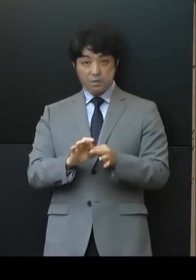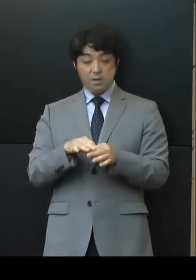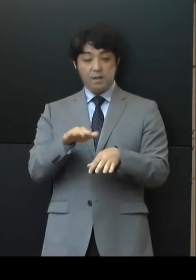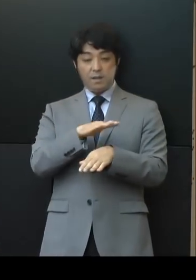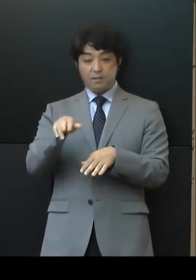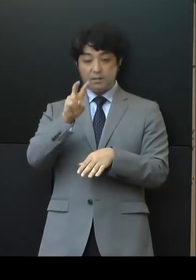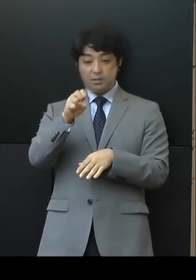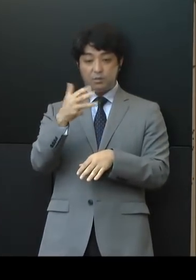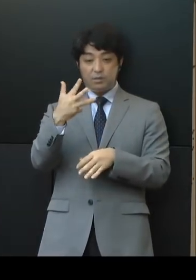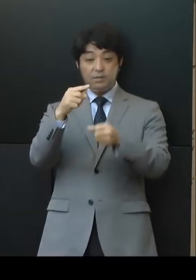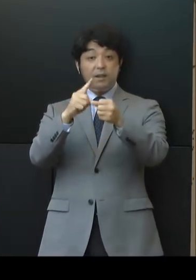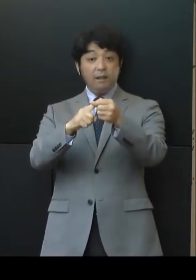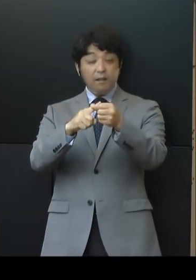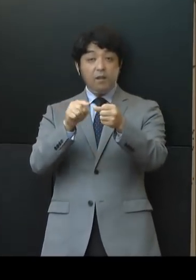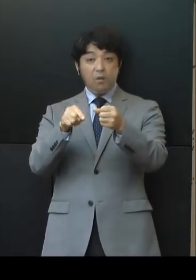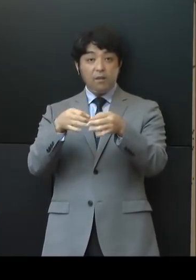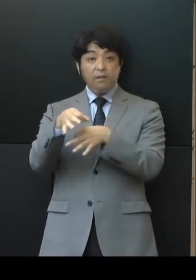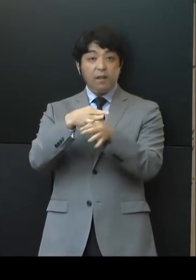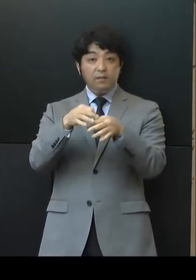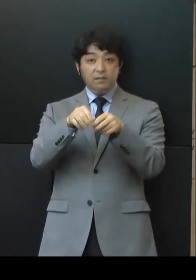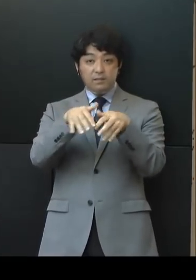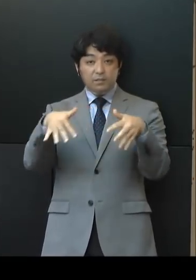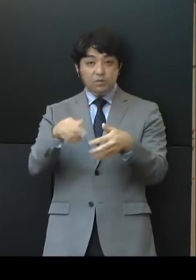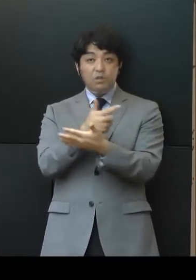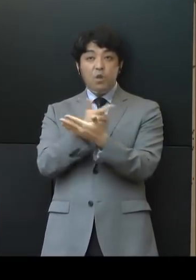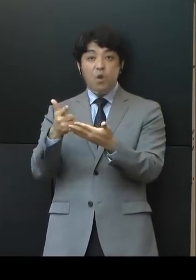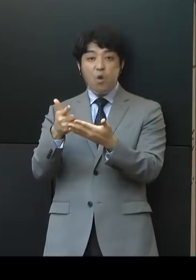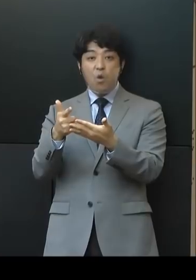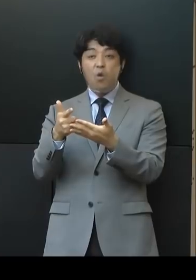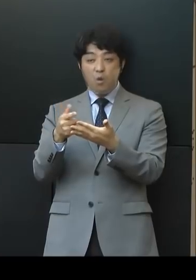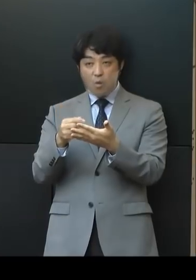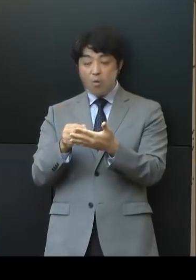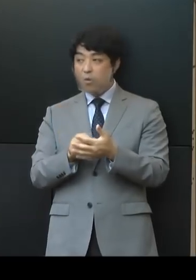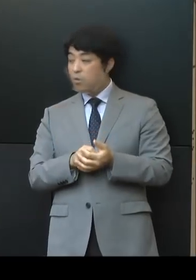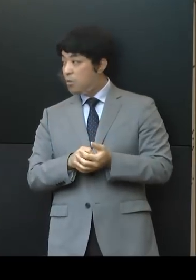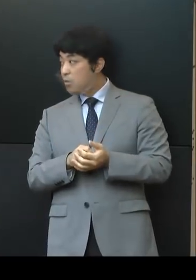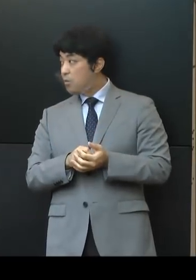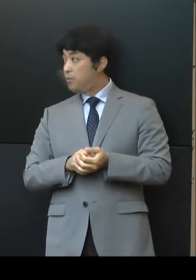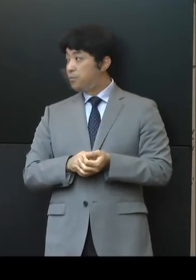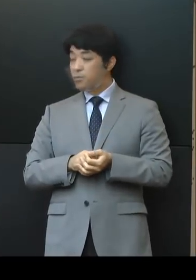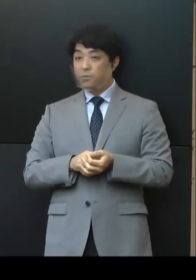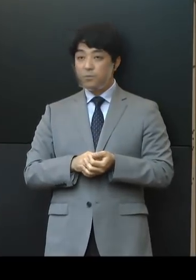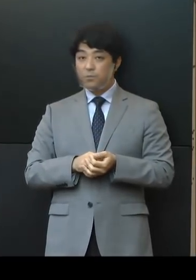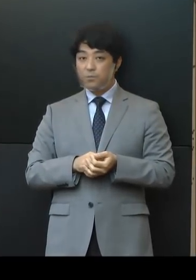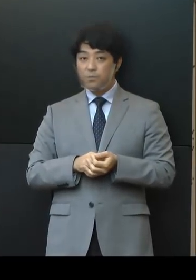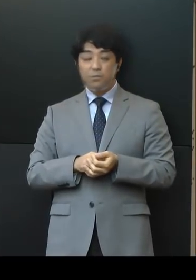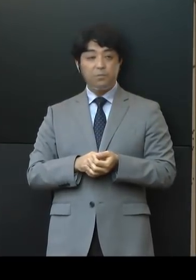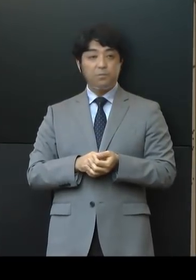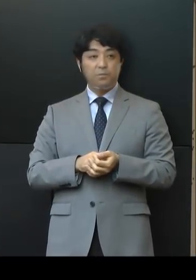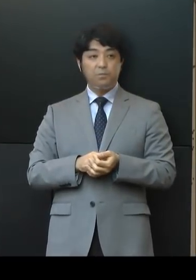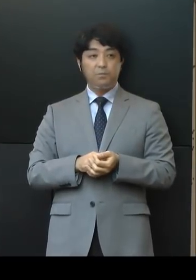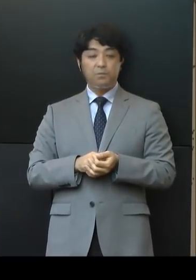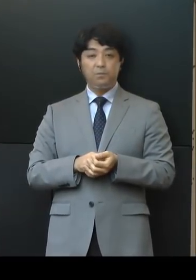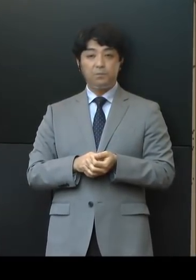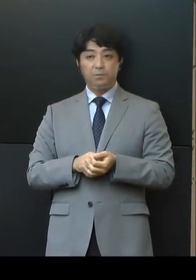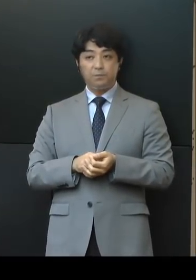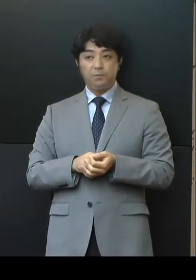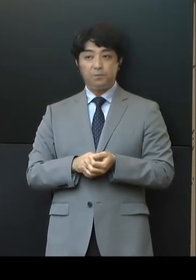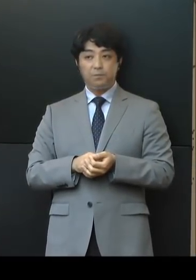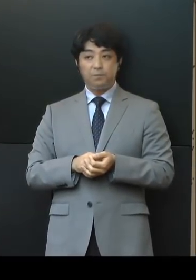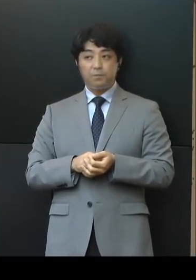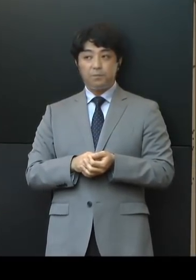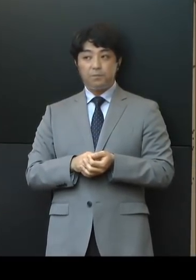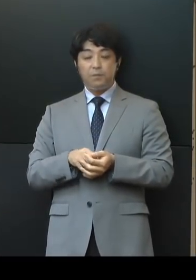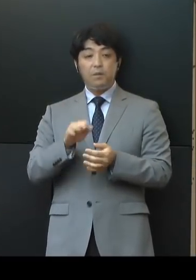成28年の経済検査庁によりますと、約7000社程度がですね、ターゲットになってくるのかなというふうに考えております